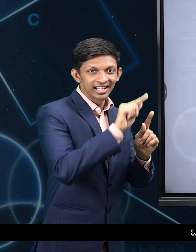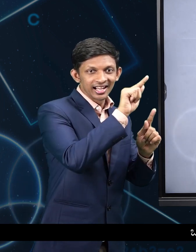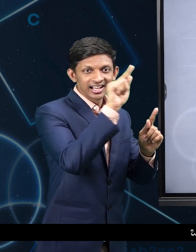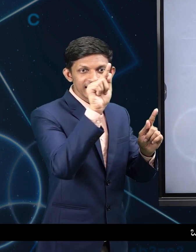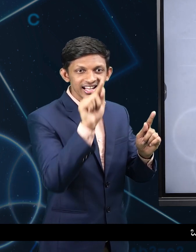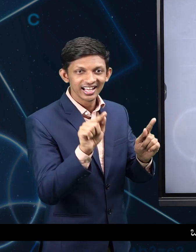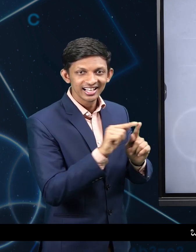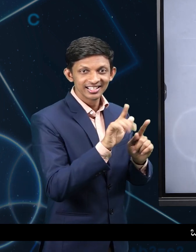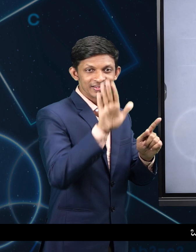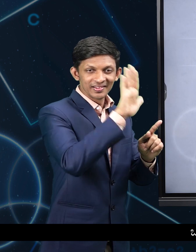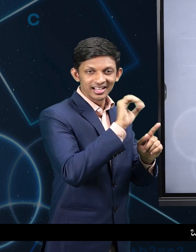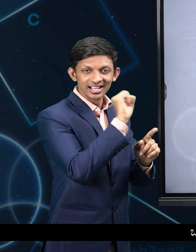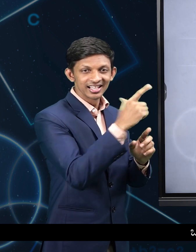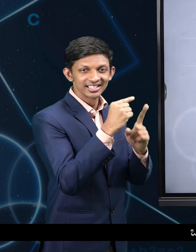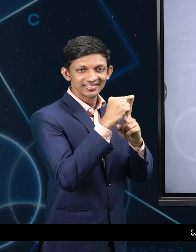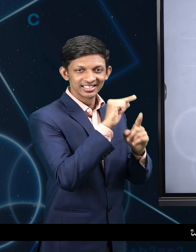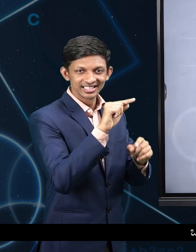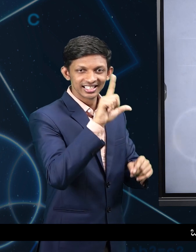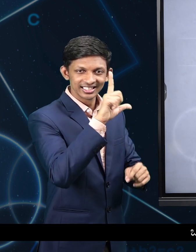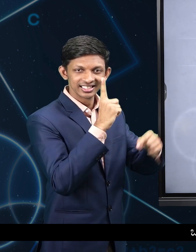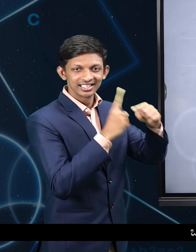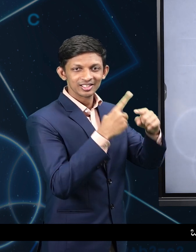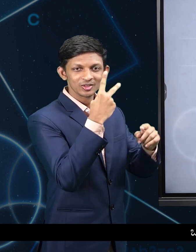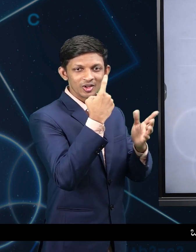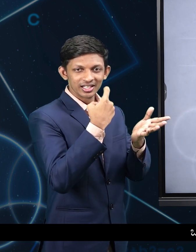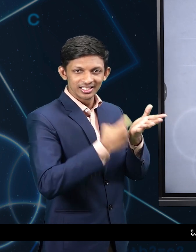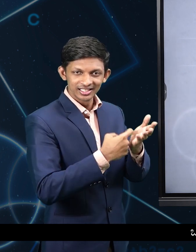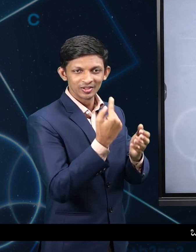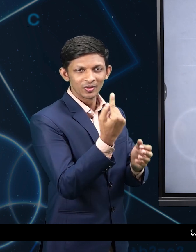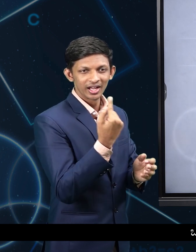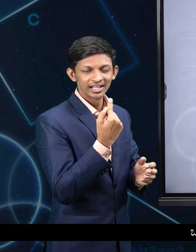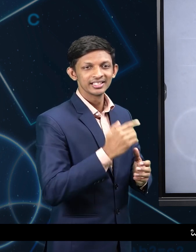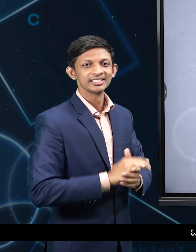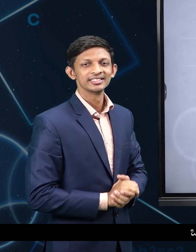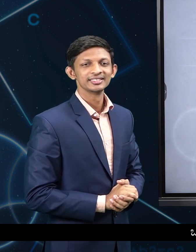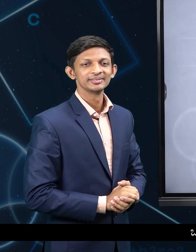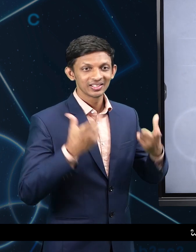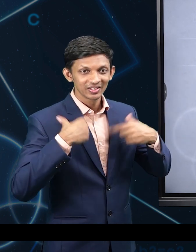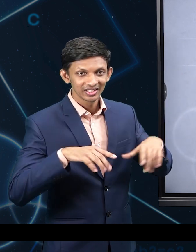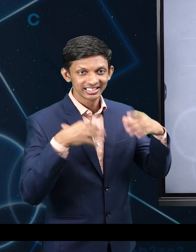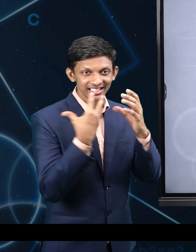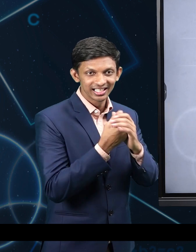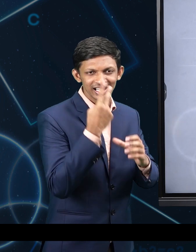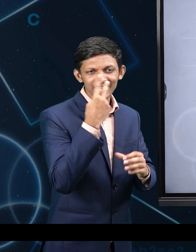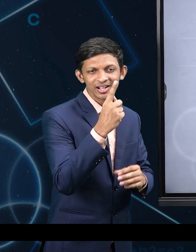ಒಂದು ವಲಯದ ಪರಿಧಿ P = L + 2r ಘಟಕಗಳು. ಉದಾಹರಣೆ: